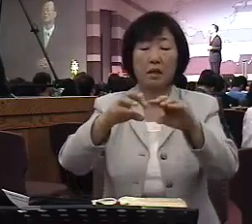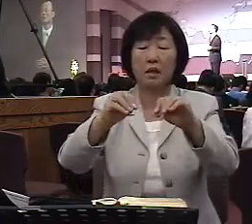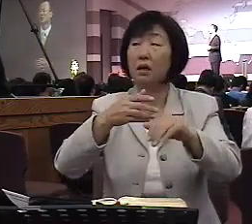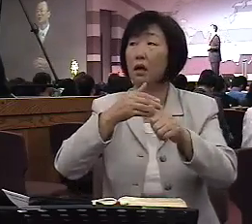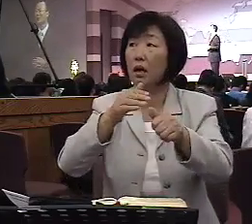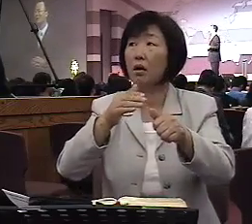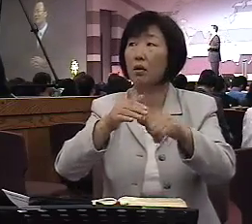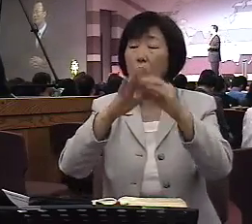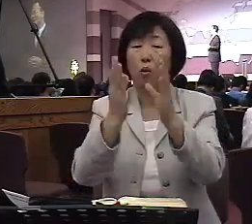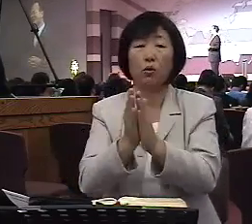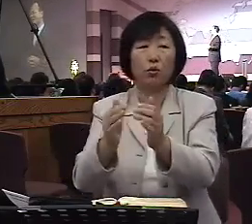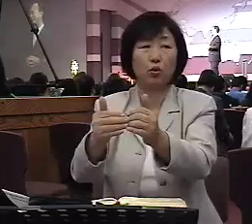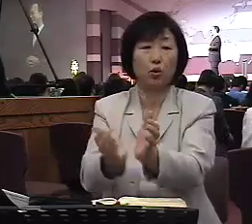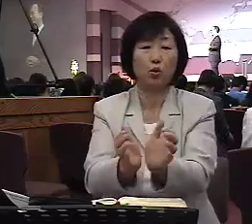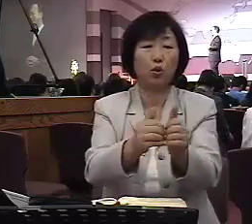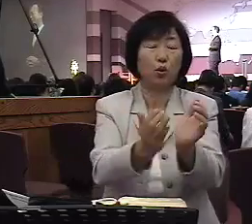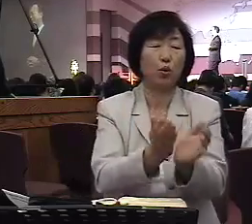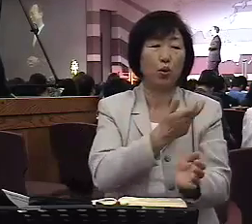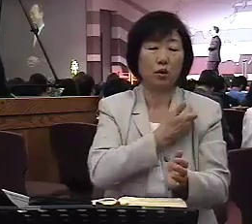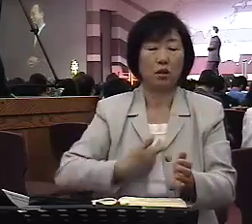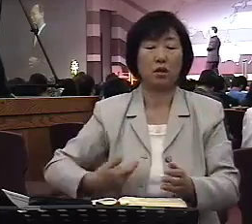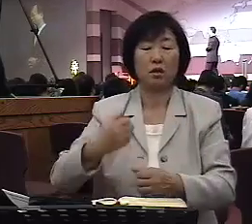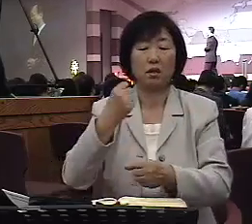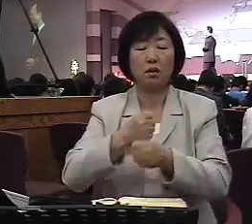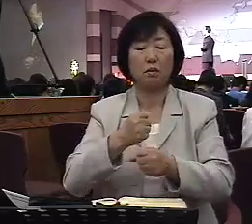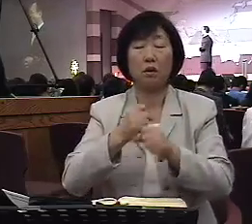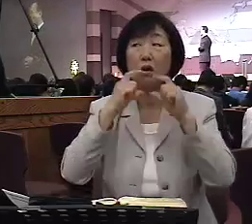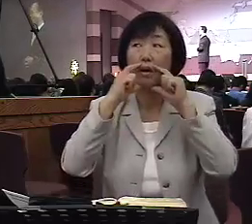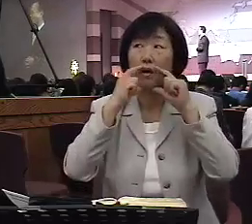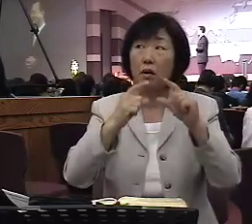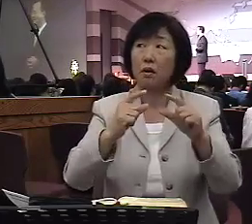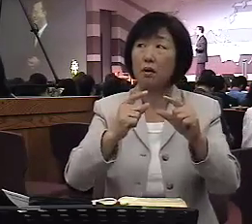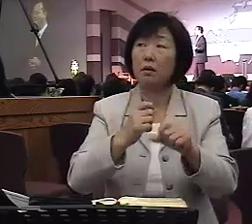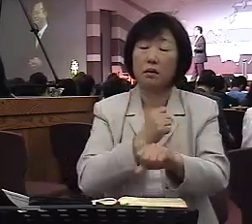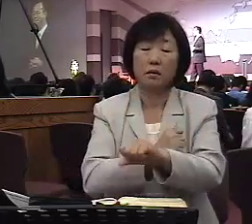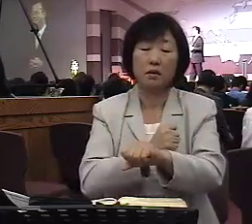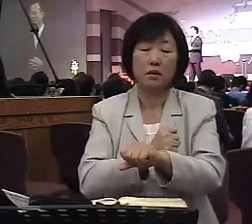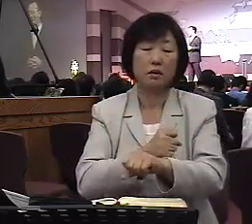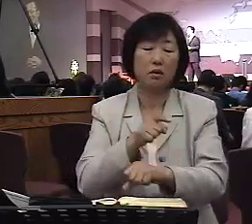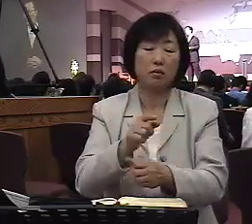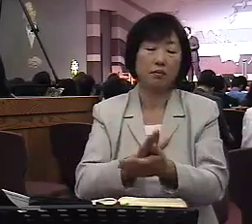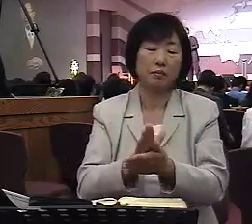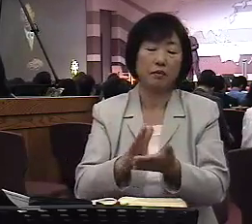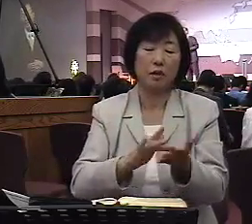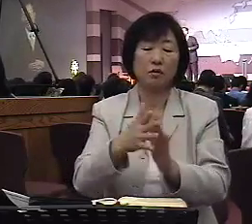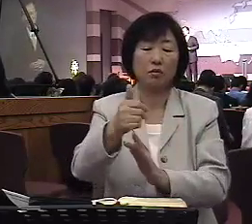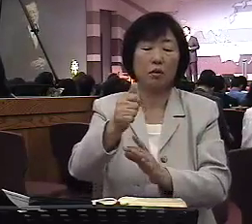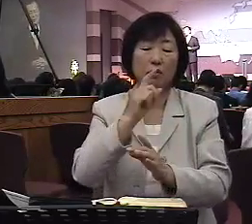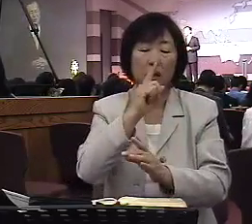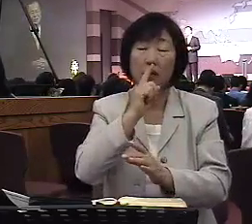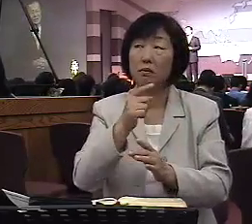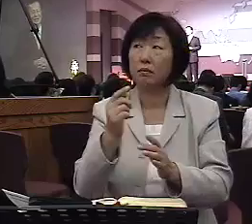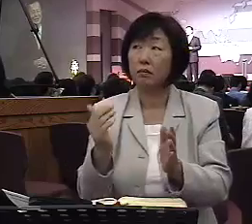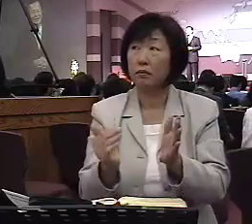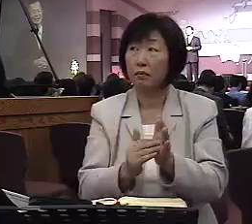모든 족속으로 제자를 삼으라고 말씀하시는 것입니다. 예수님이